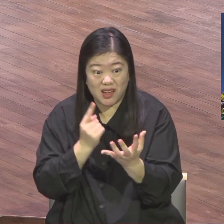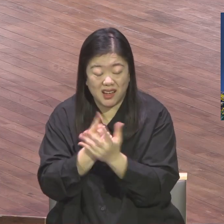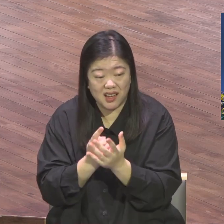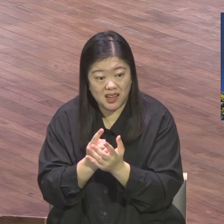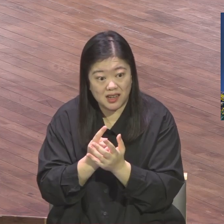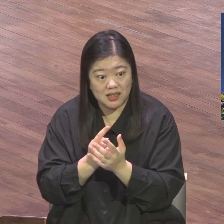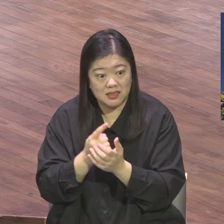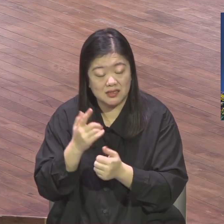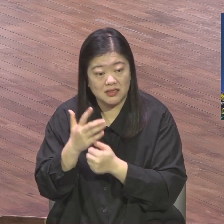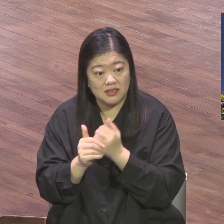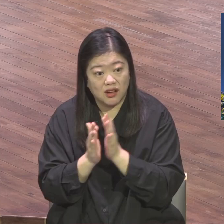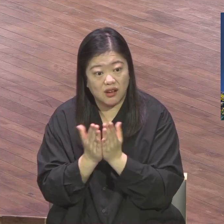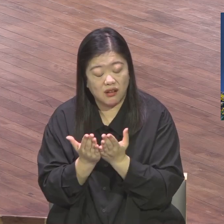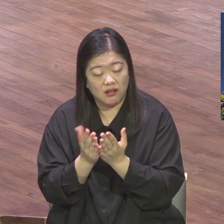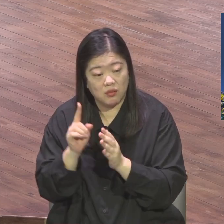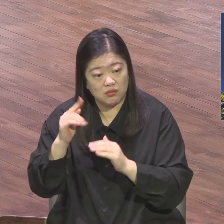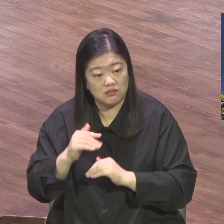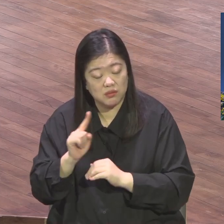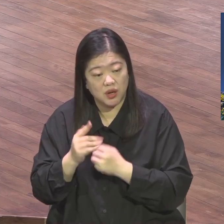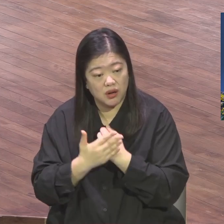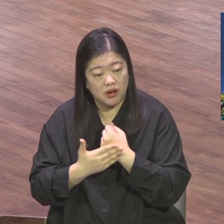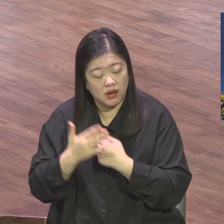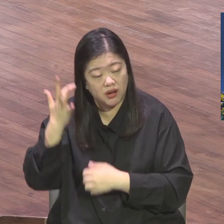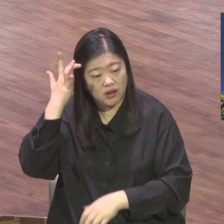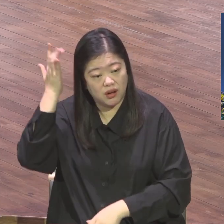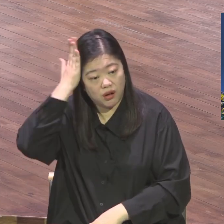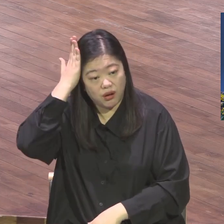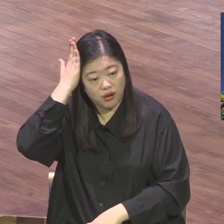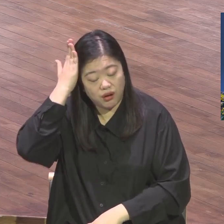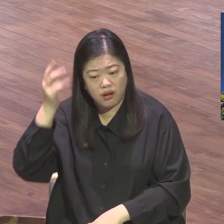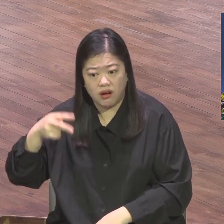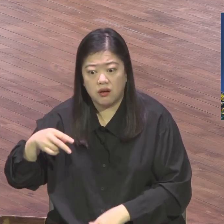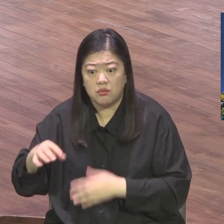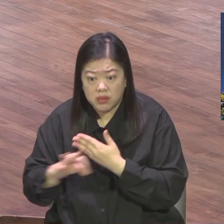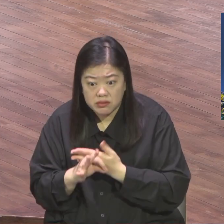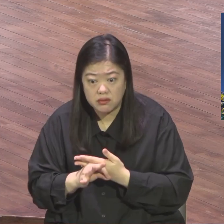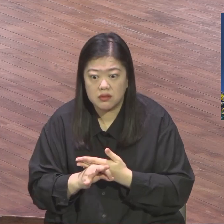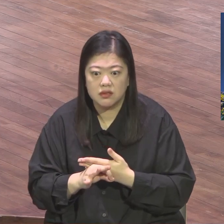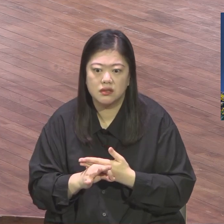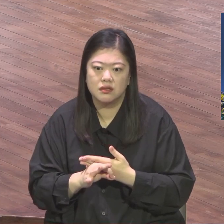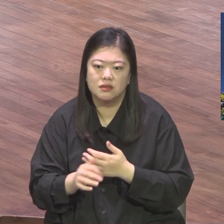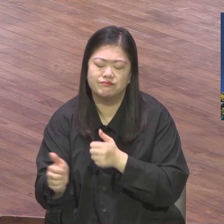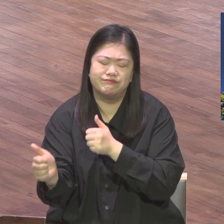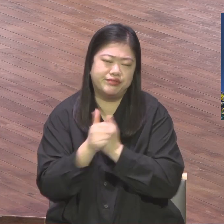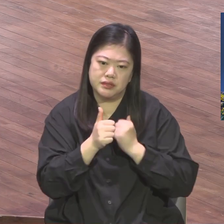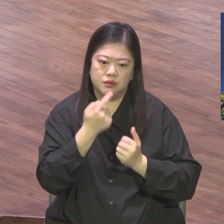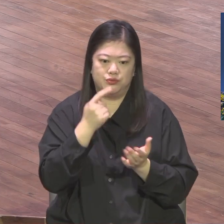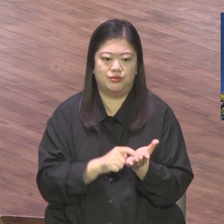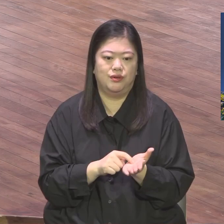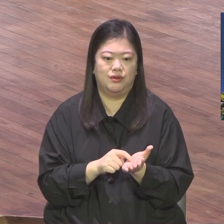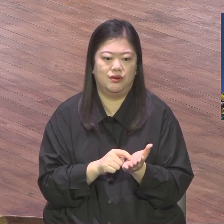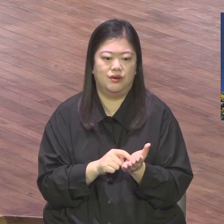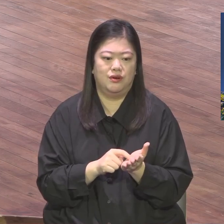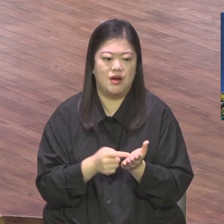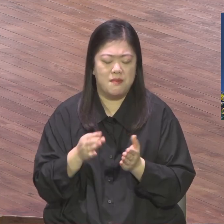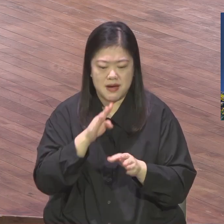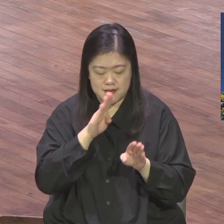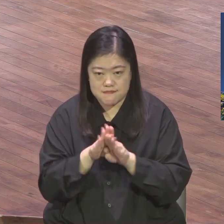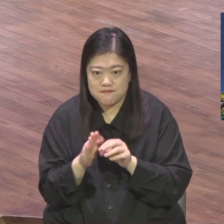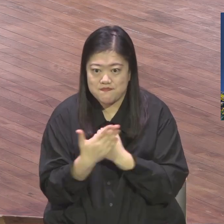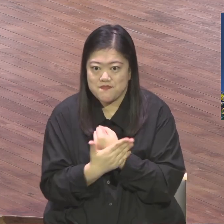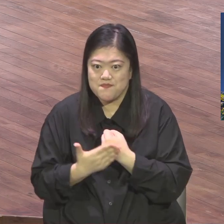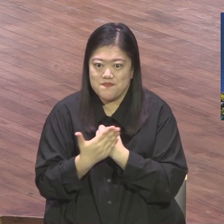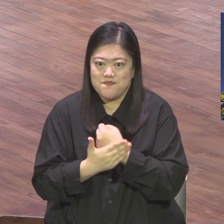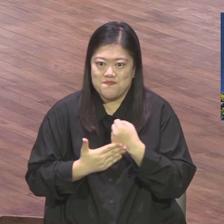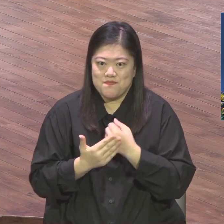세상의 모든 창세기 3장의 문제가 여러분 닥쳐온다 할지라도 이것의 힘이 뭐냐? 여러분이 받은 은혜의 말씀,